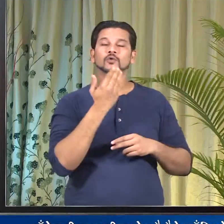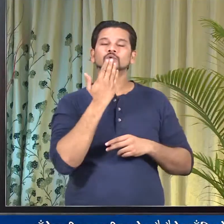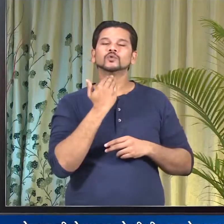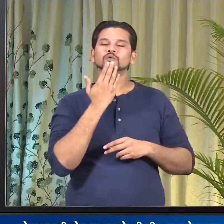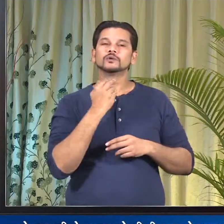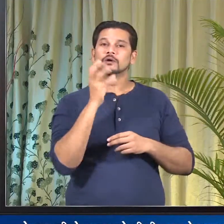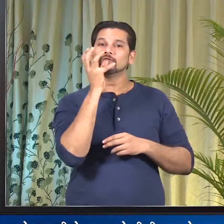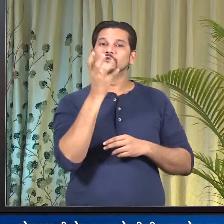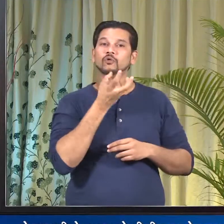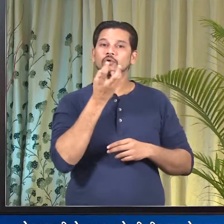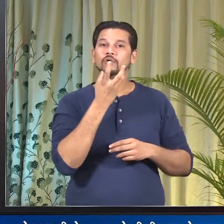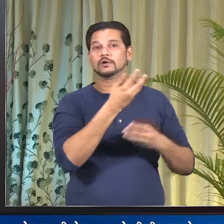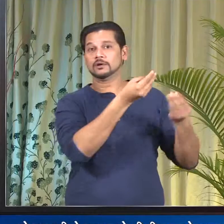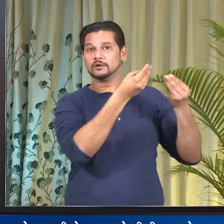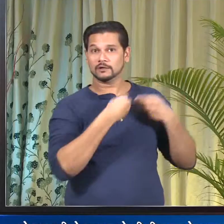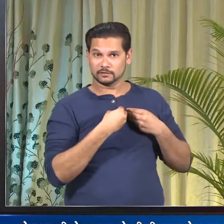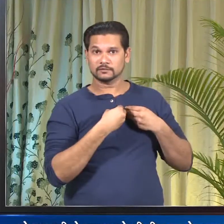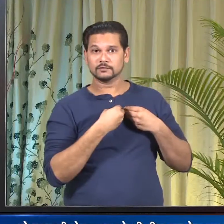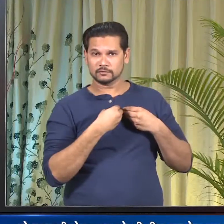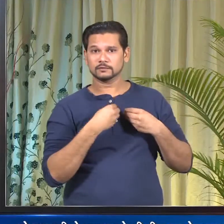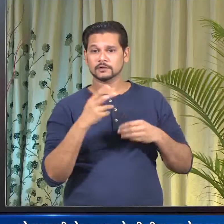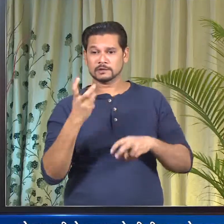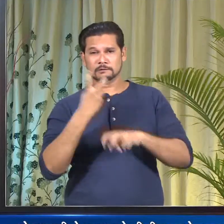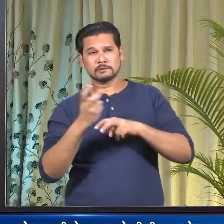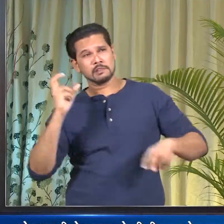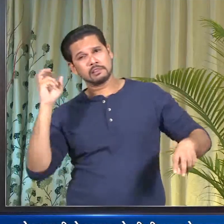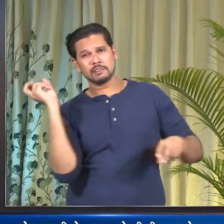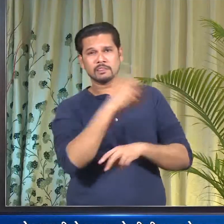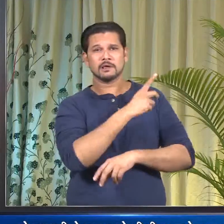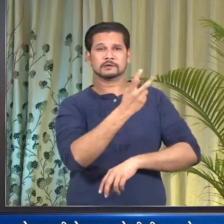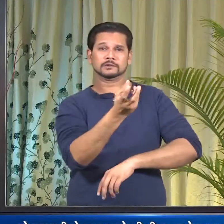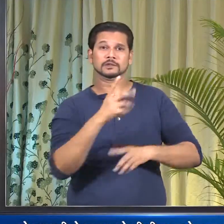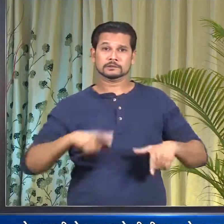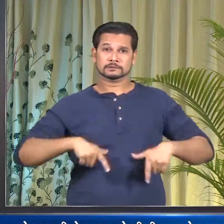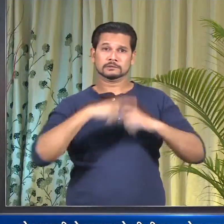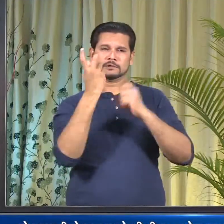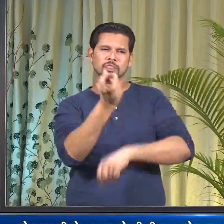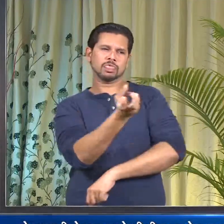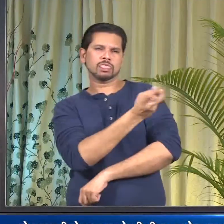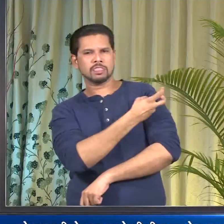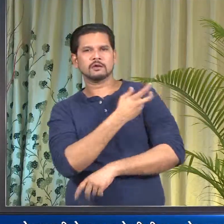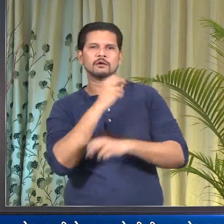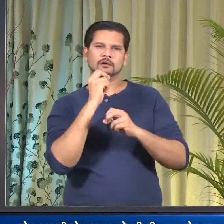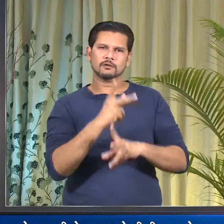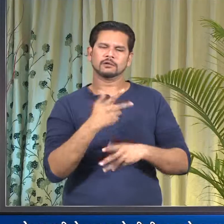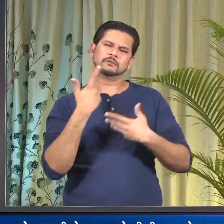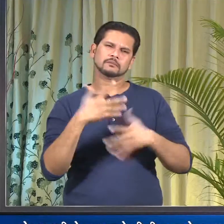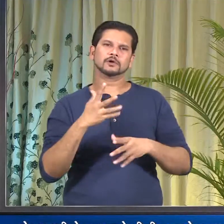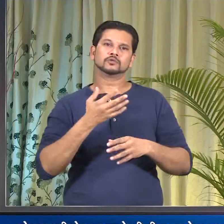हैं, तो पत्थर की चोट सहकर के भी मीठा फल देना ये प्रकृति का गुण है,